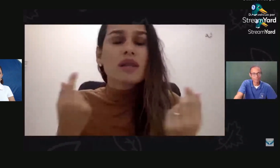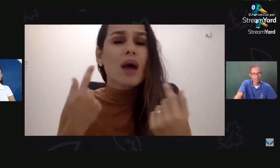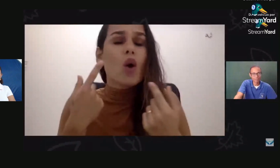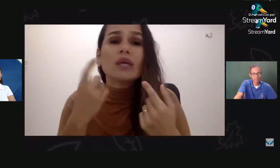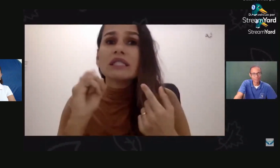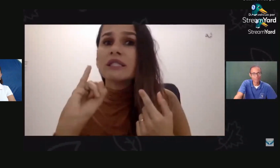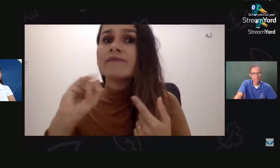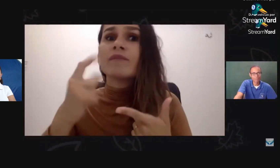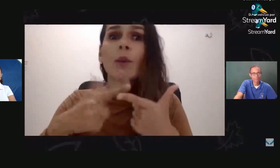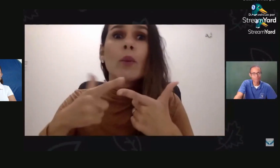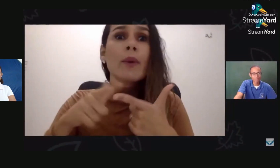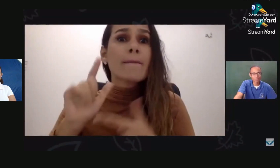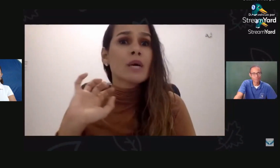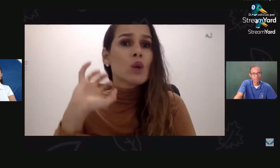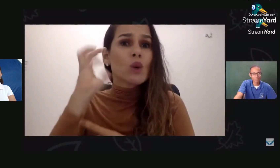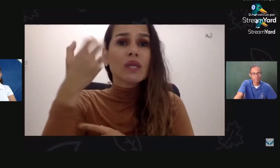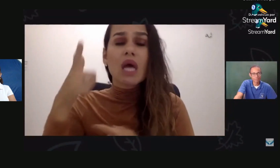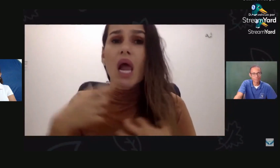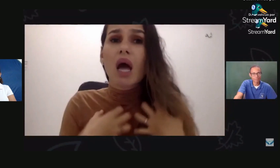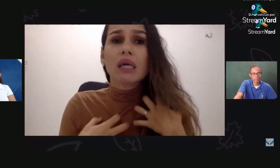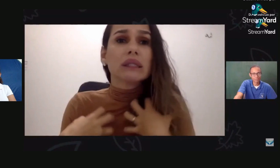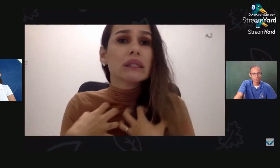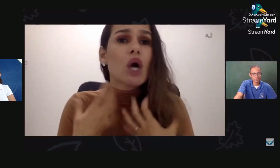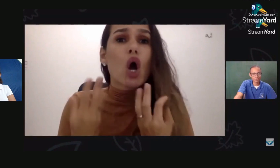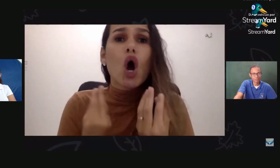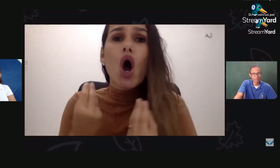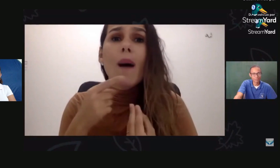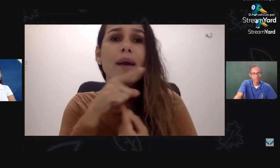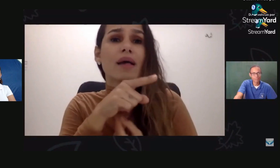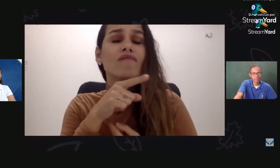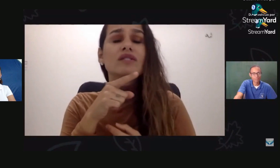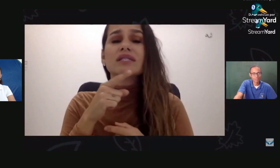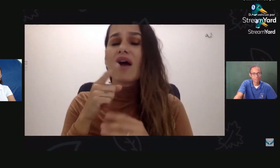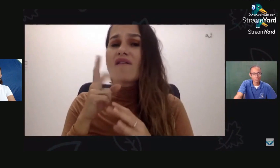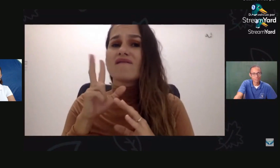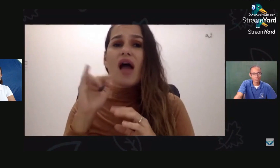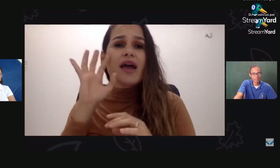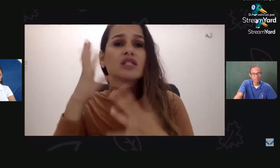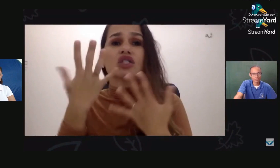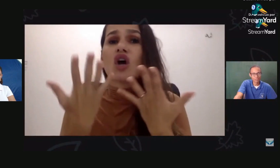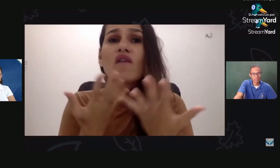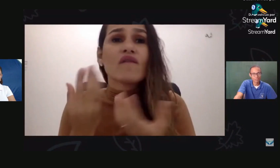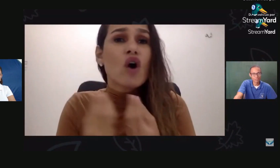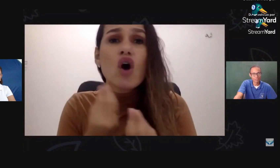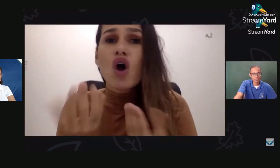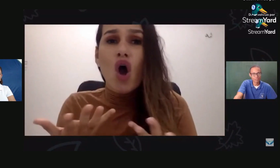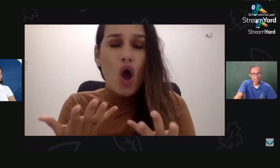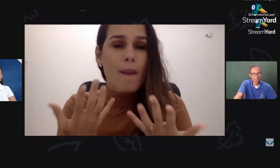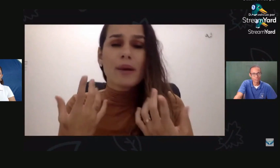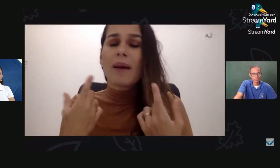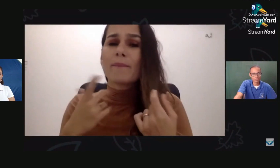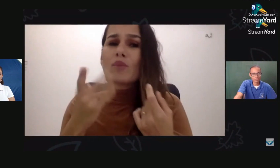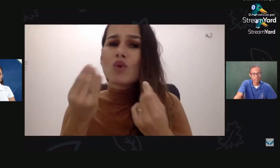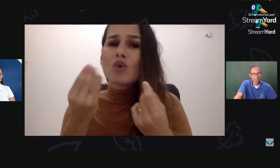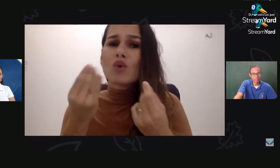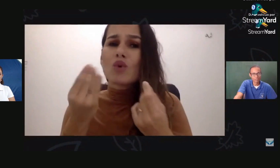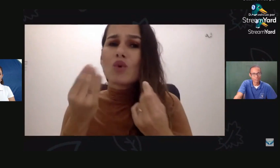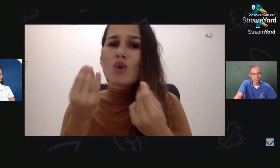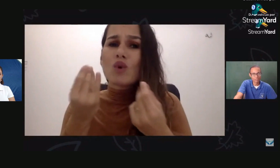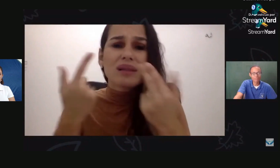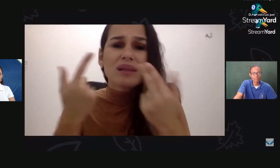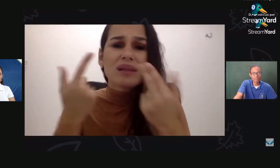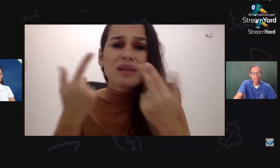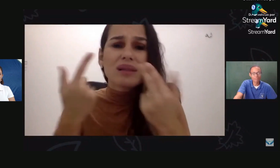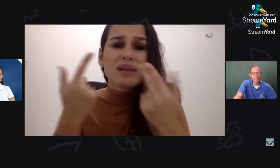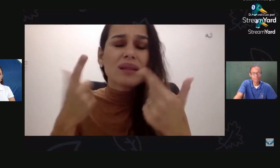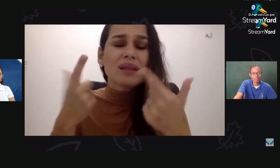Ele precisa, né, resolver algum problema, mostrar suas angústias, por exemplo. Então, como que